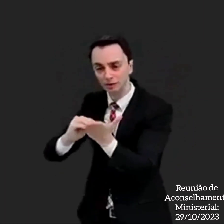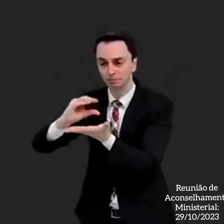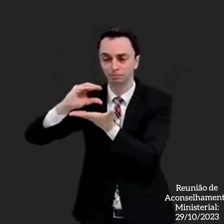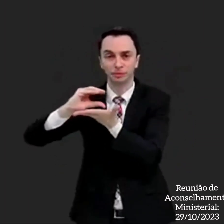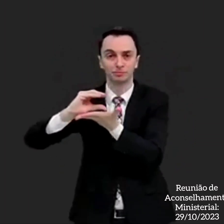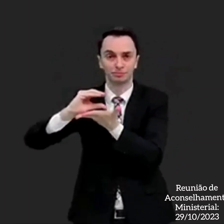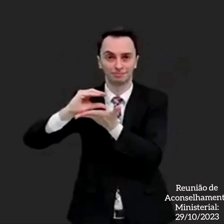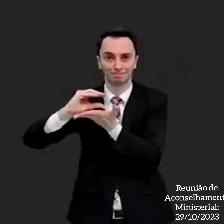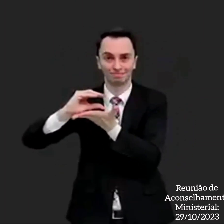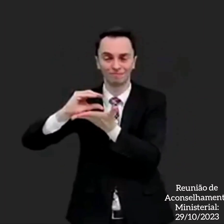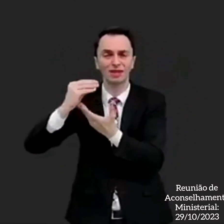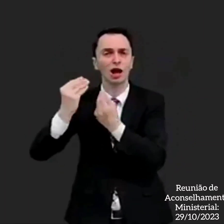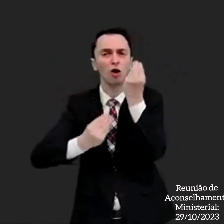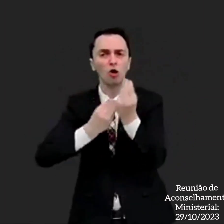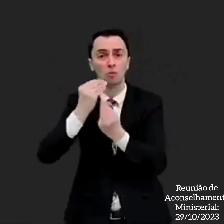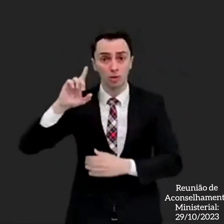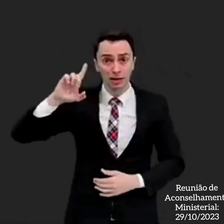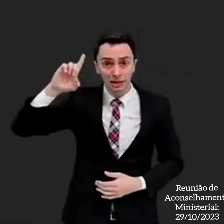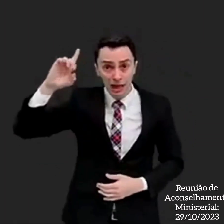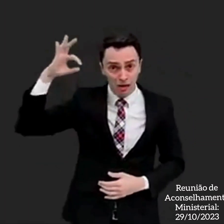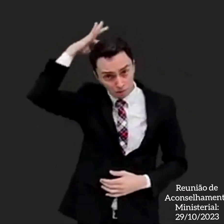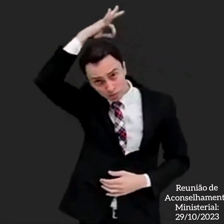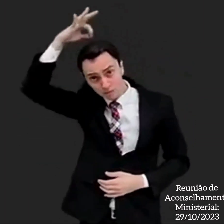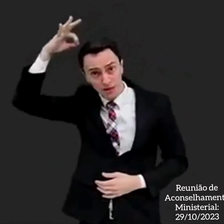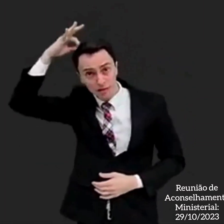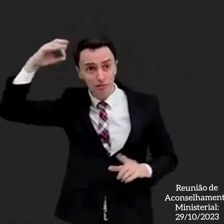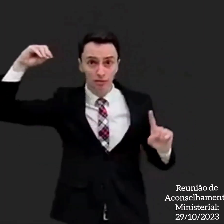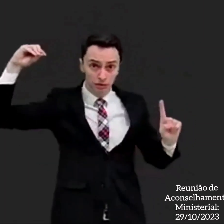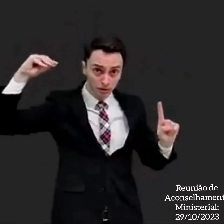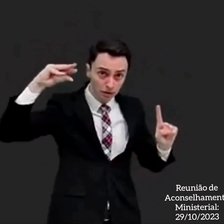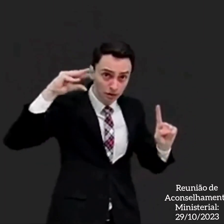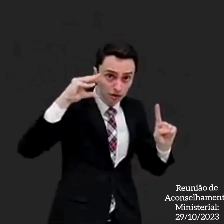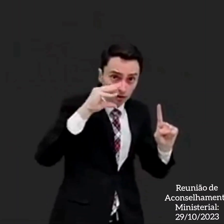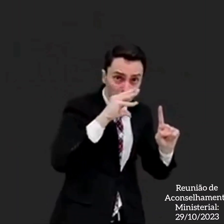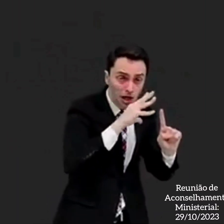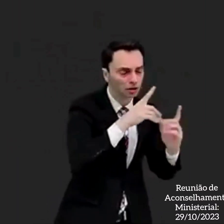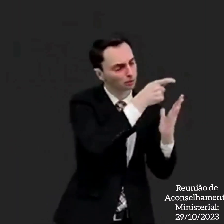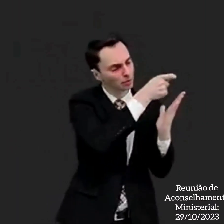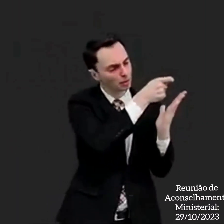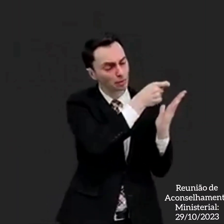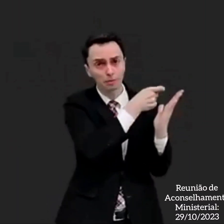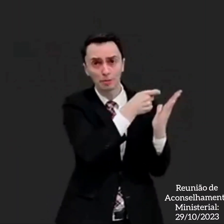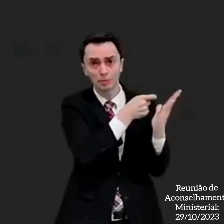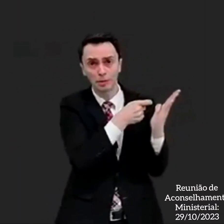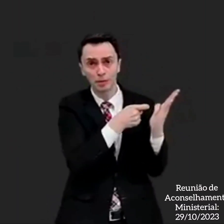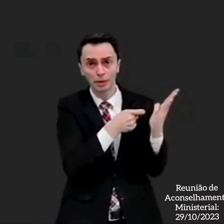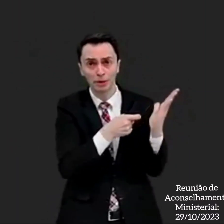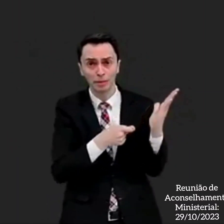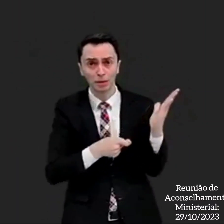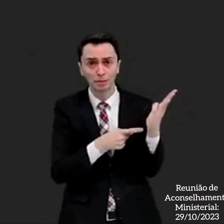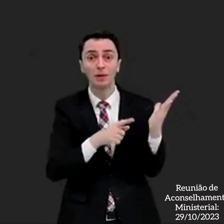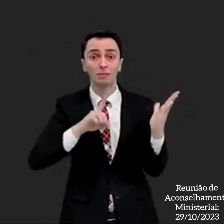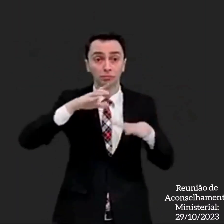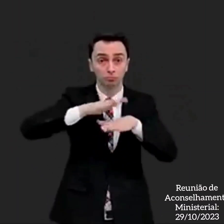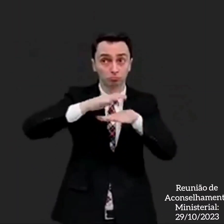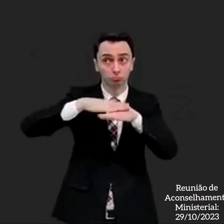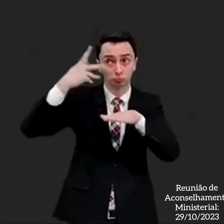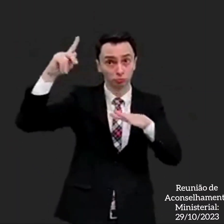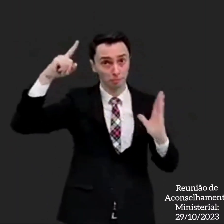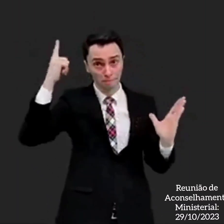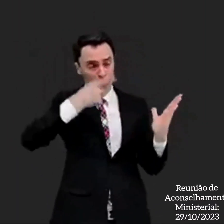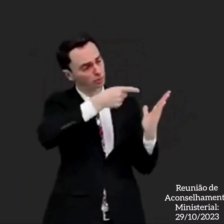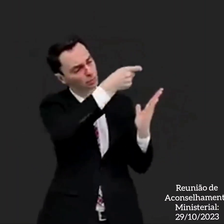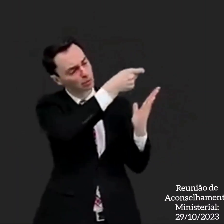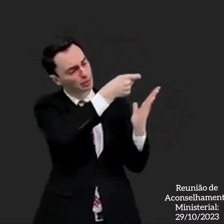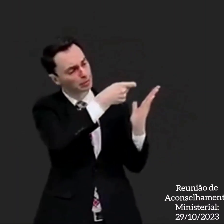e inspirados pelo Espírito Santo, sendo, por conseguinte, o registro do divino.